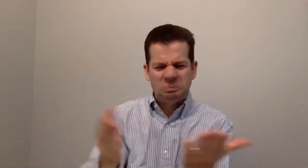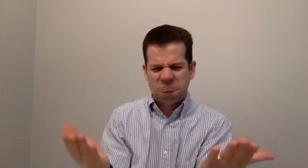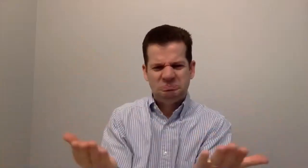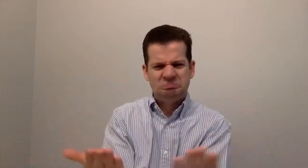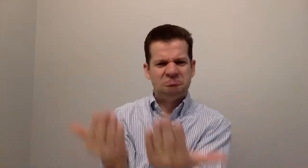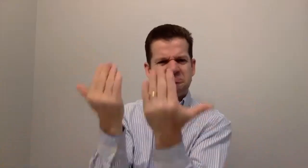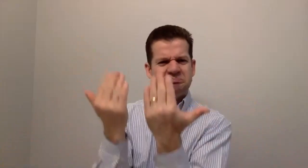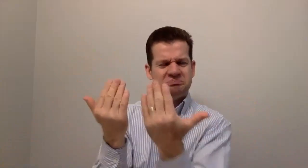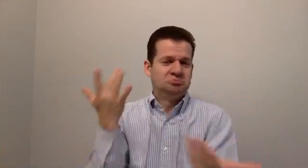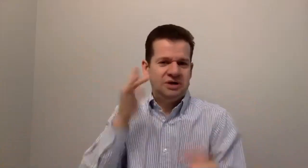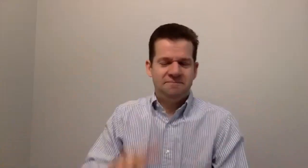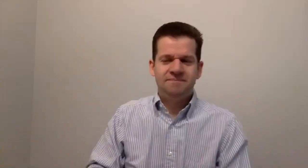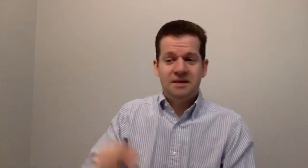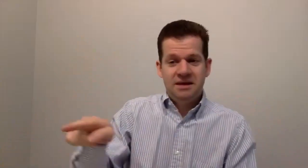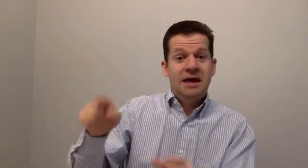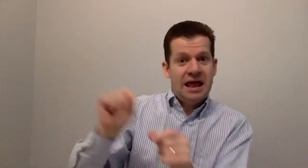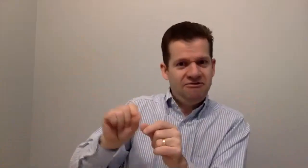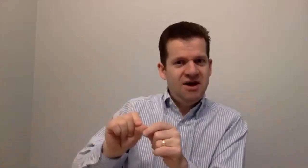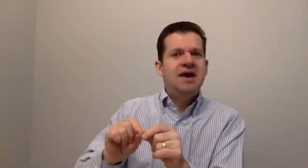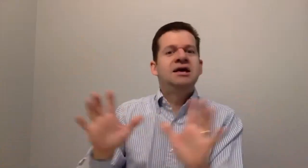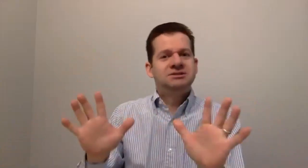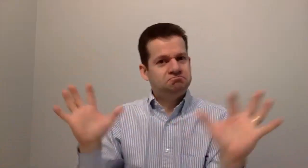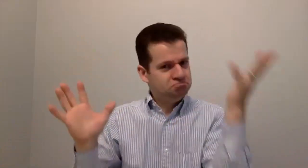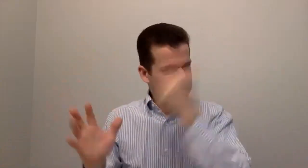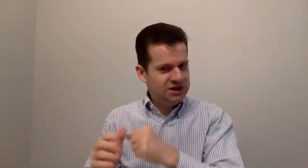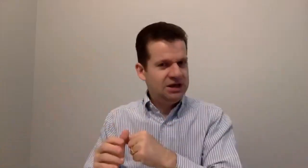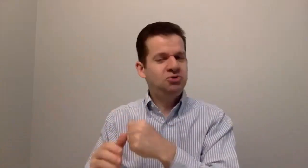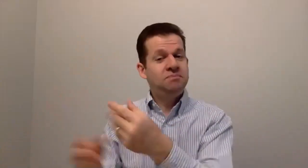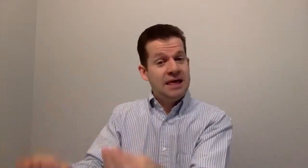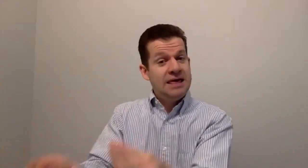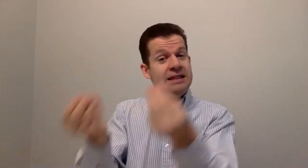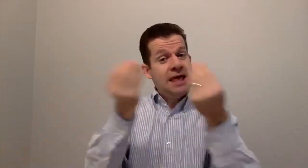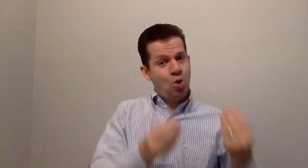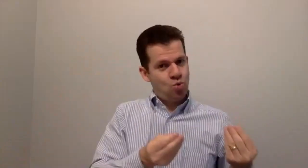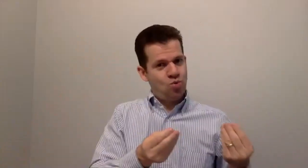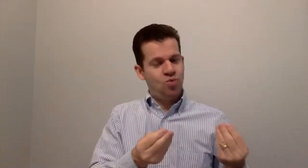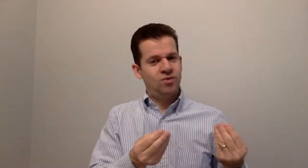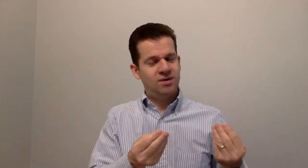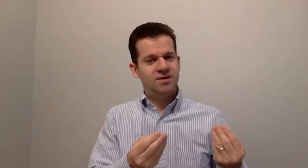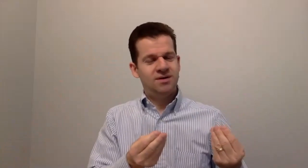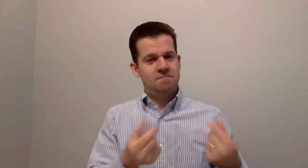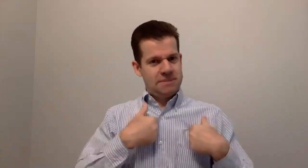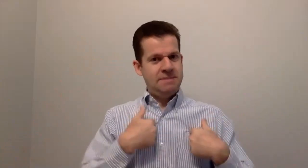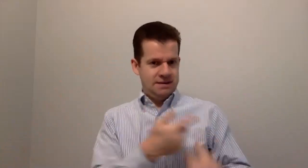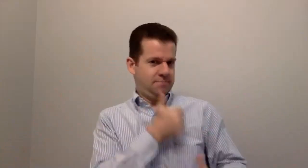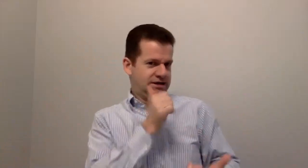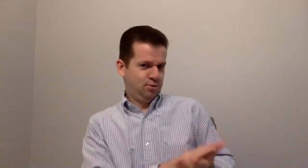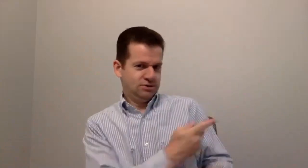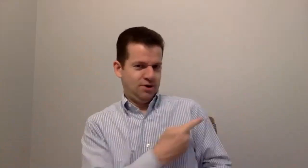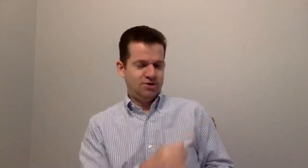Pintou, sei, ela fez, bonito, e deu para mim, para a esposa, para nós